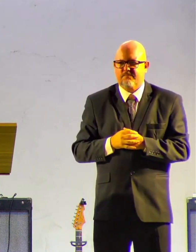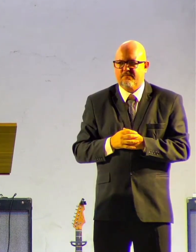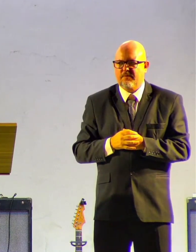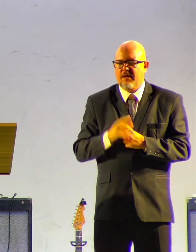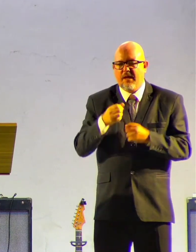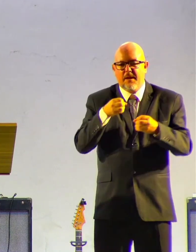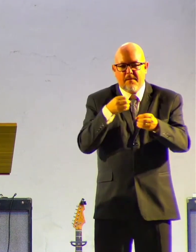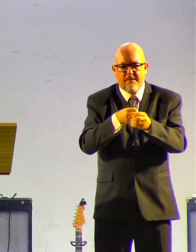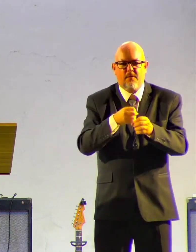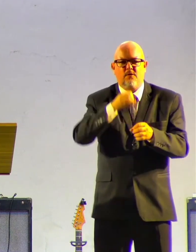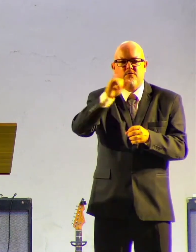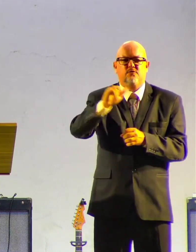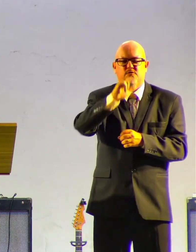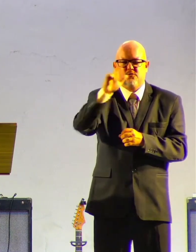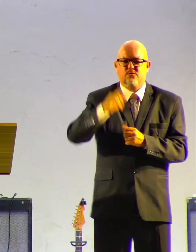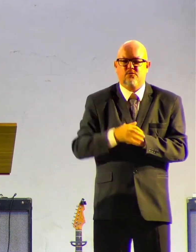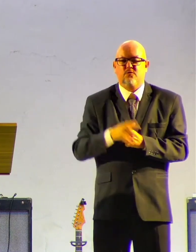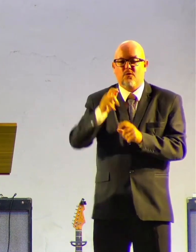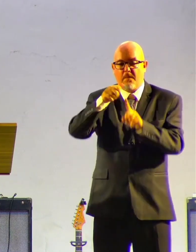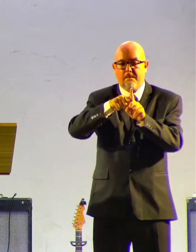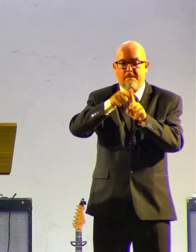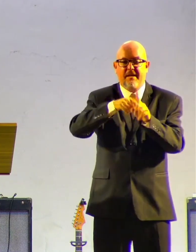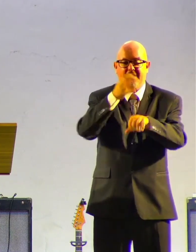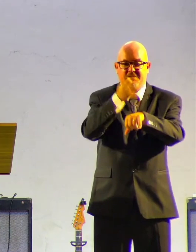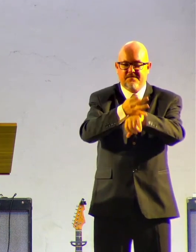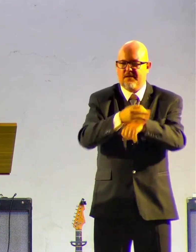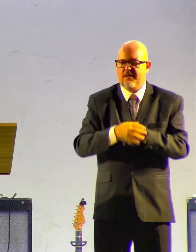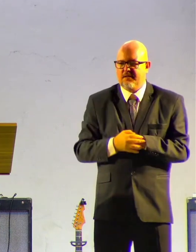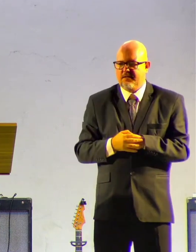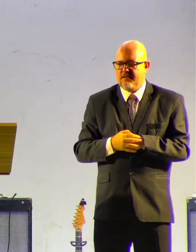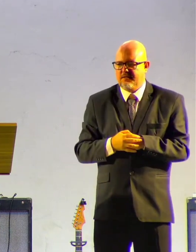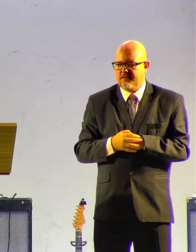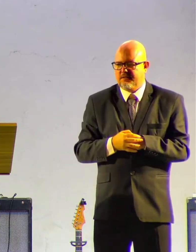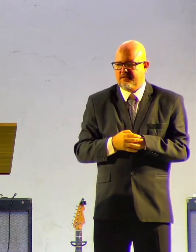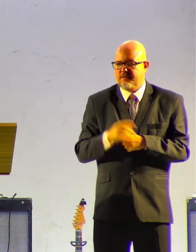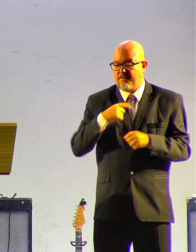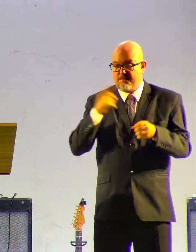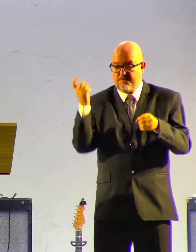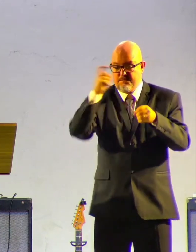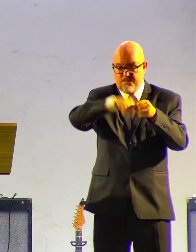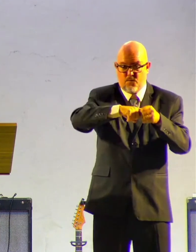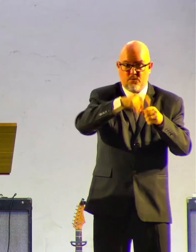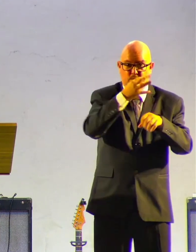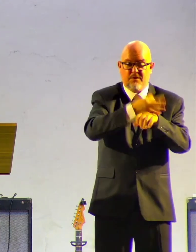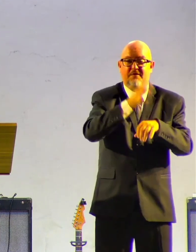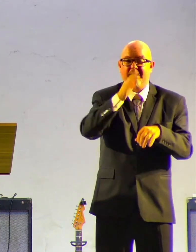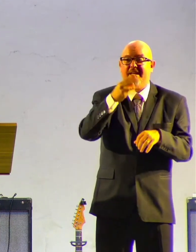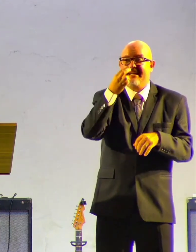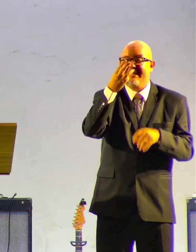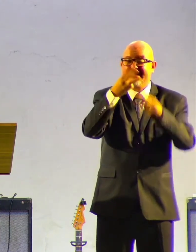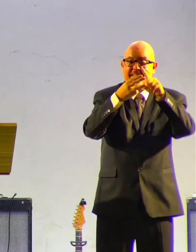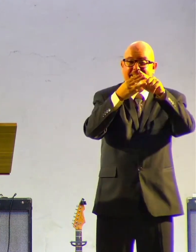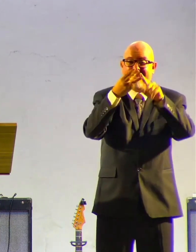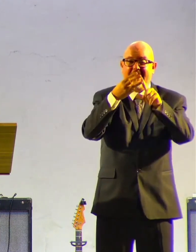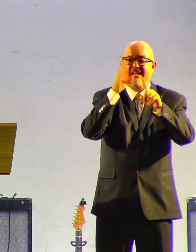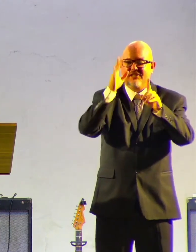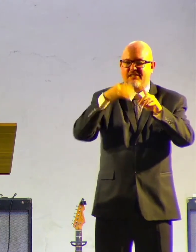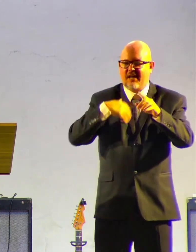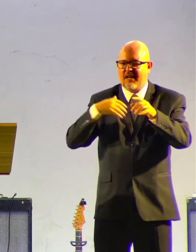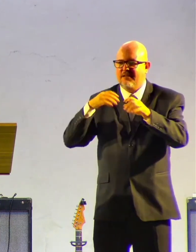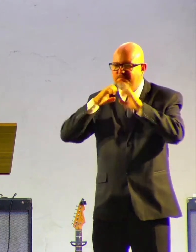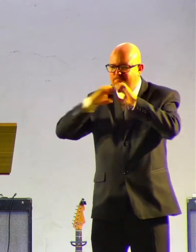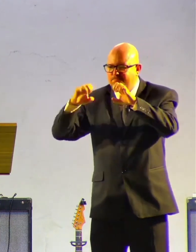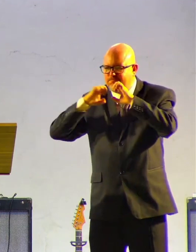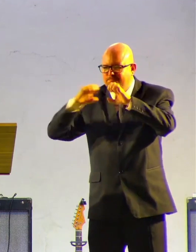Era próximo do mês de julho, no mês das férias. Quando eu retornei das férias, ele me ligou e disse: eu já levei 3 colegas da escola de cadetes